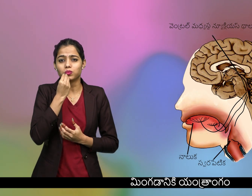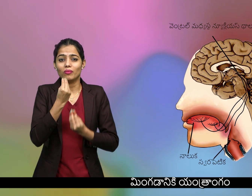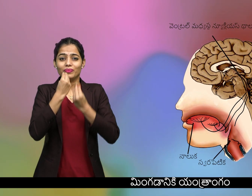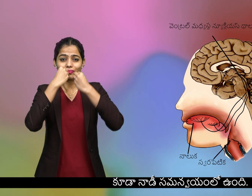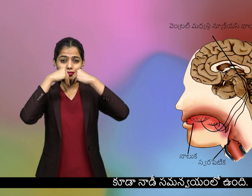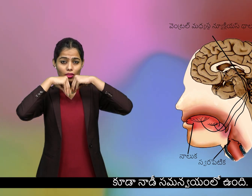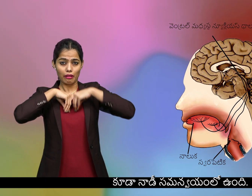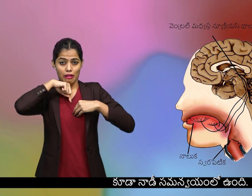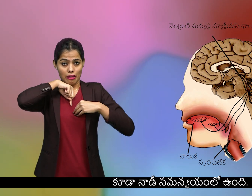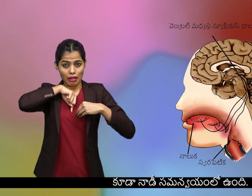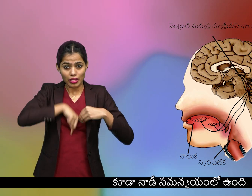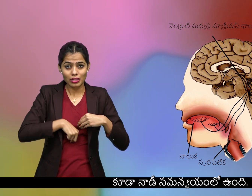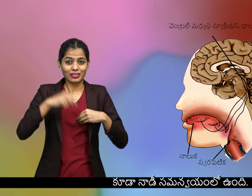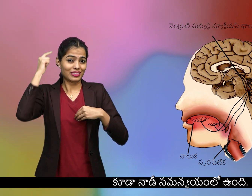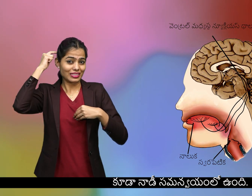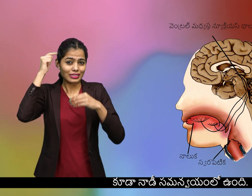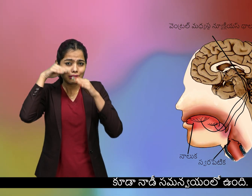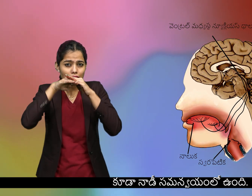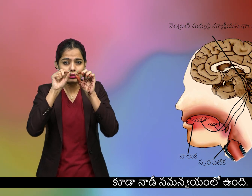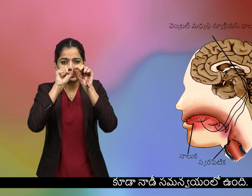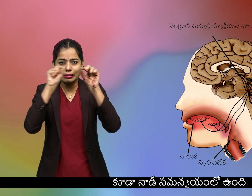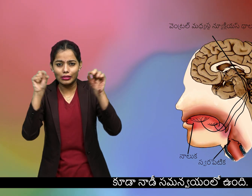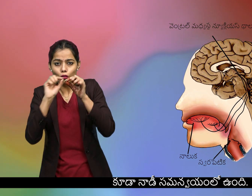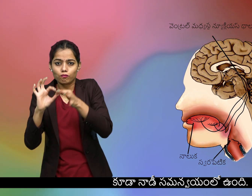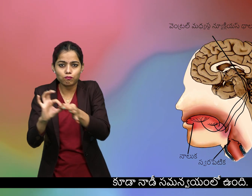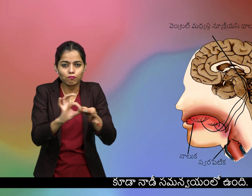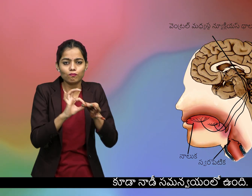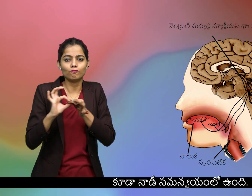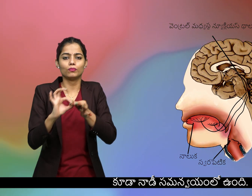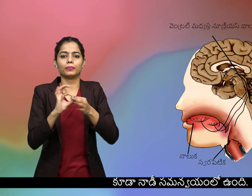మింగడానికి యంత్రాంగం కూడా నాడీ సమన్వయంలో ఉంది.